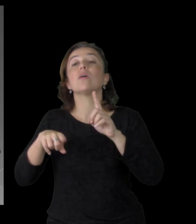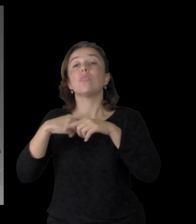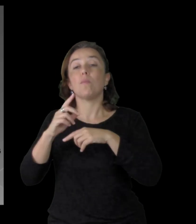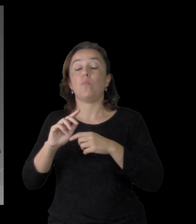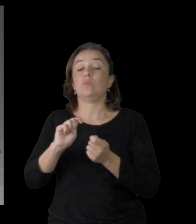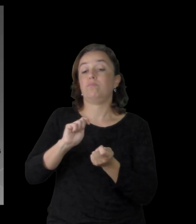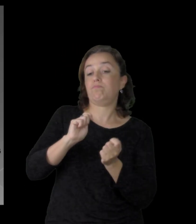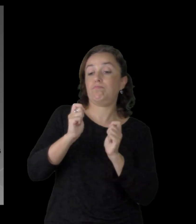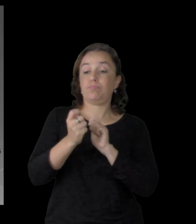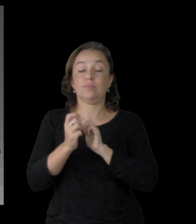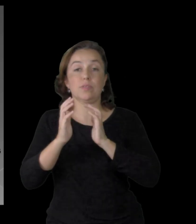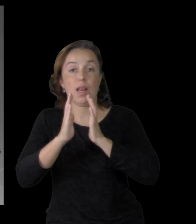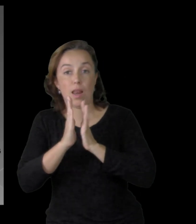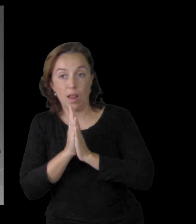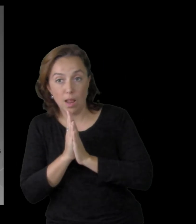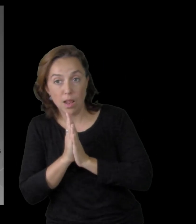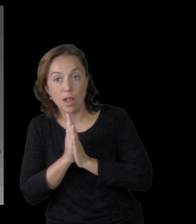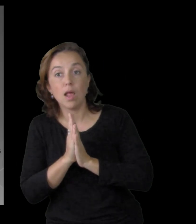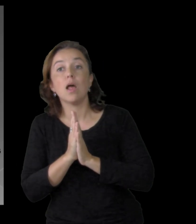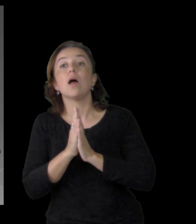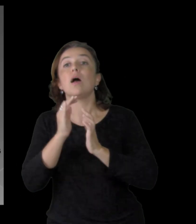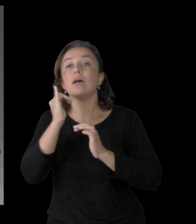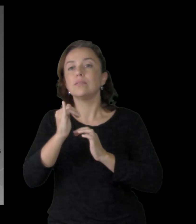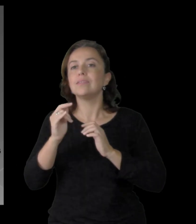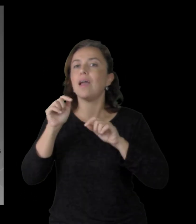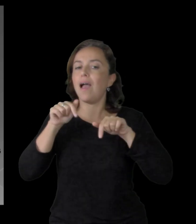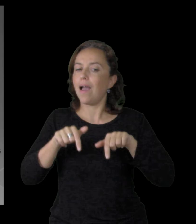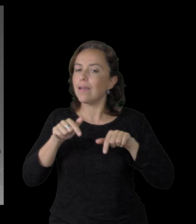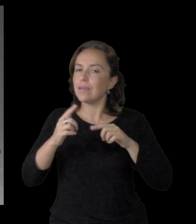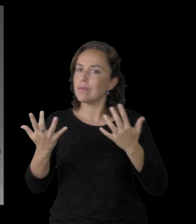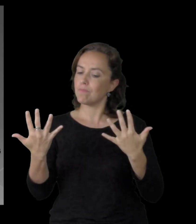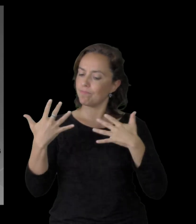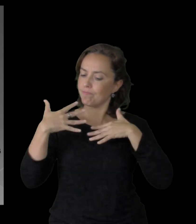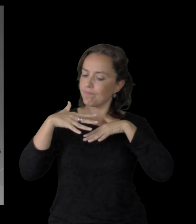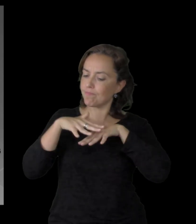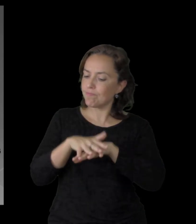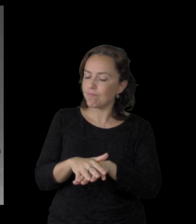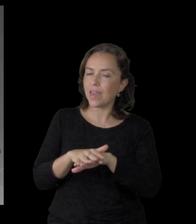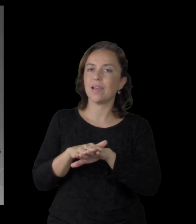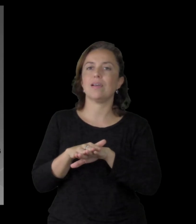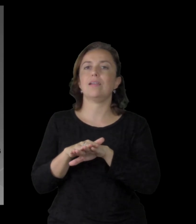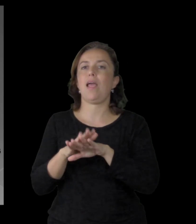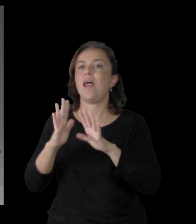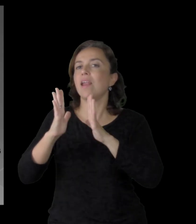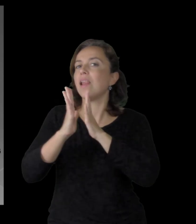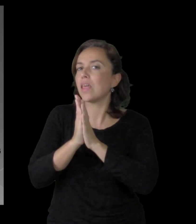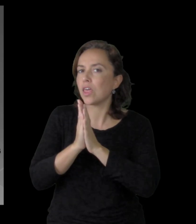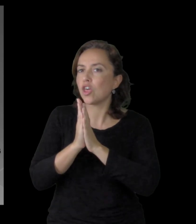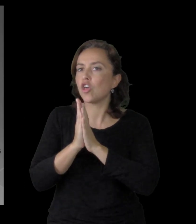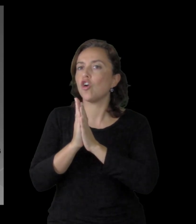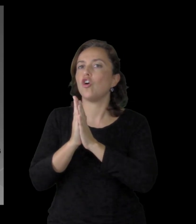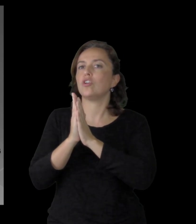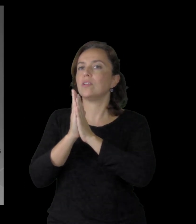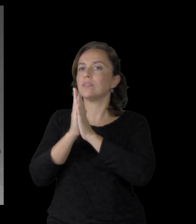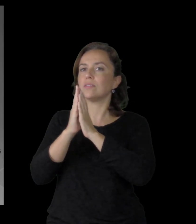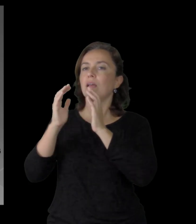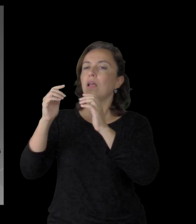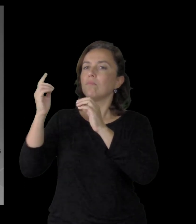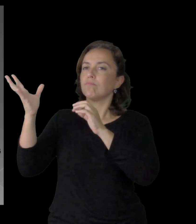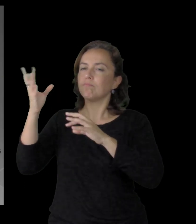y asumir y hacer una mezcla de elementos paganos con cristianos, dándonos una nueva concepción del